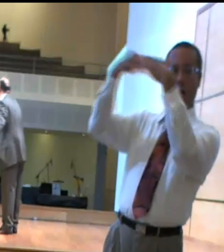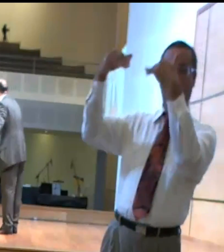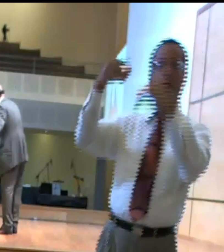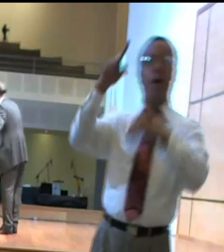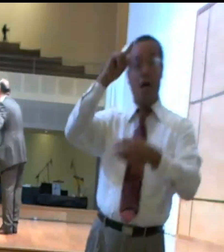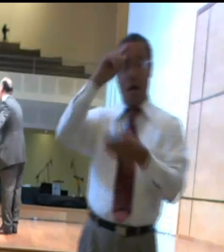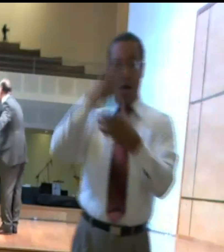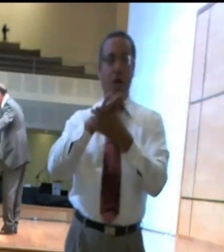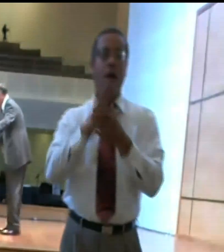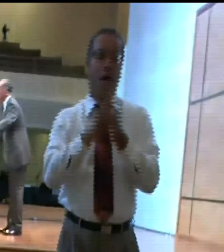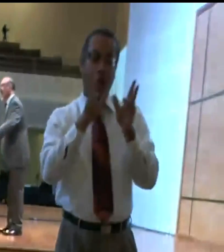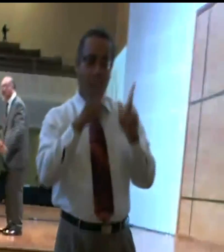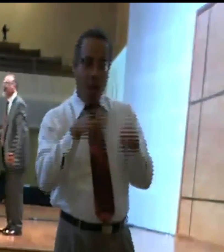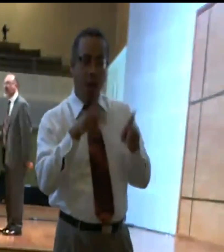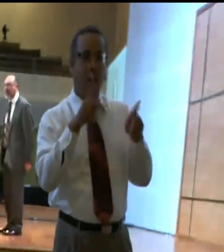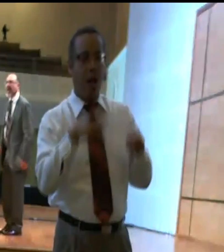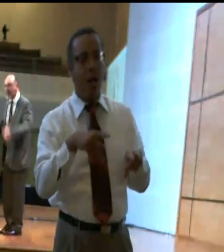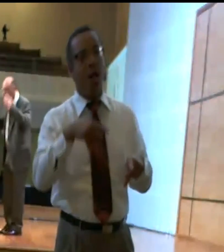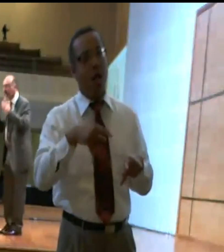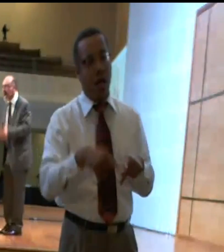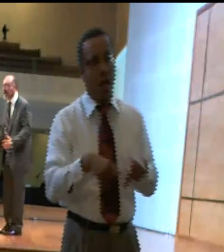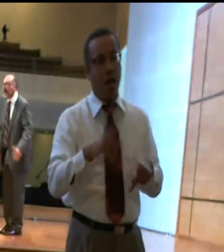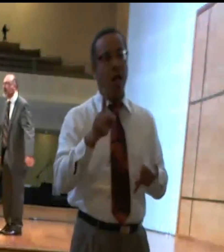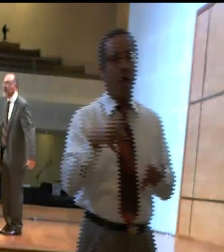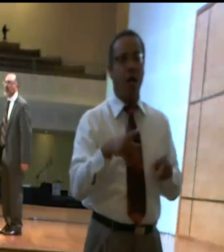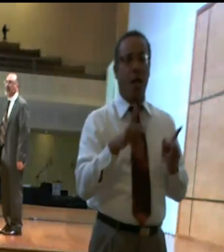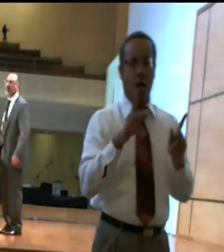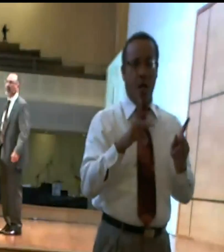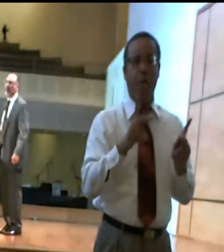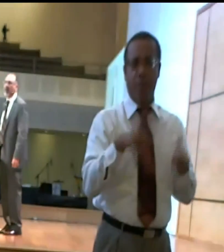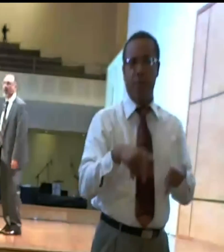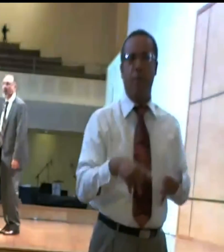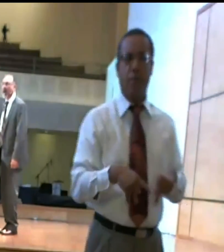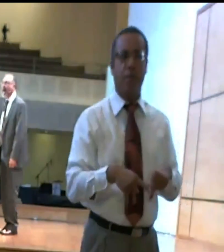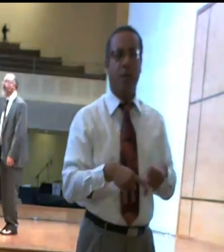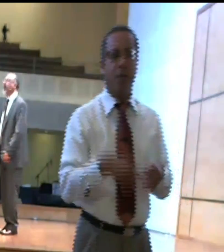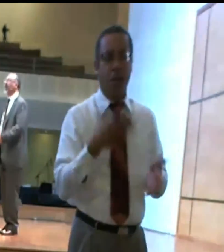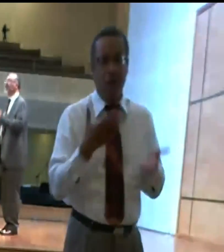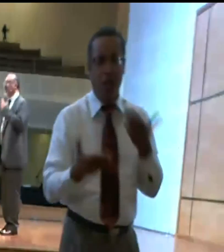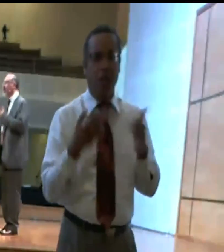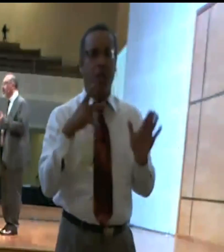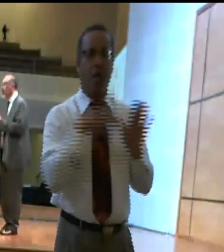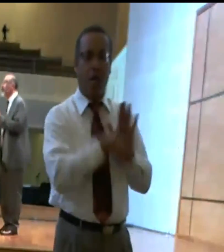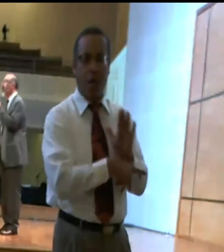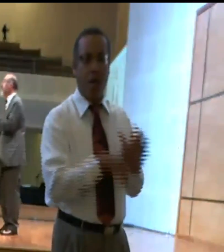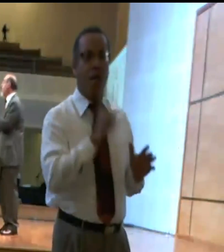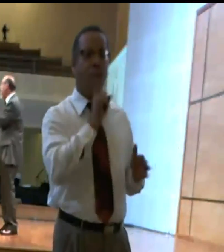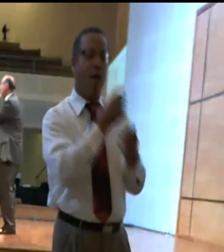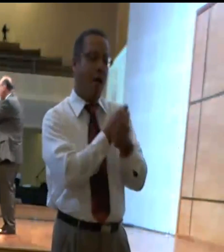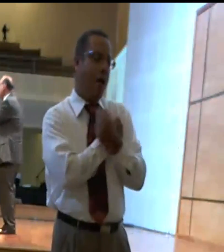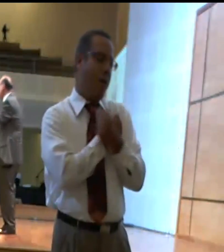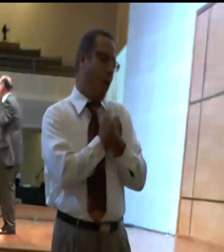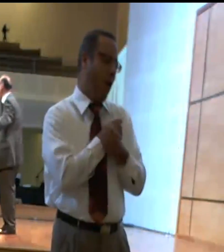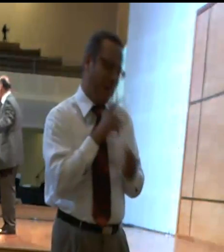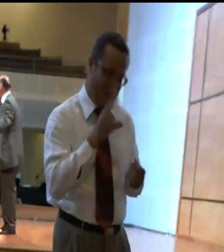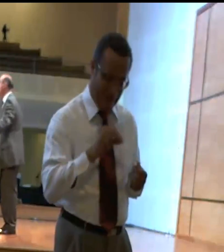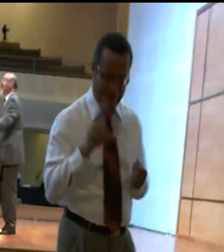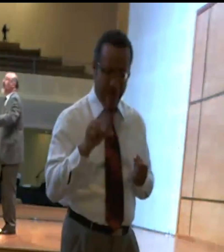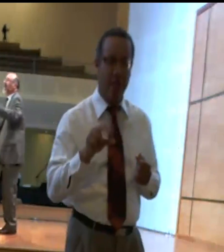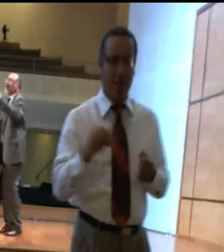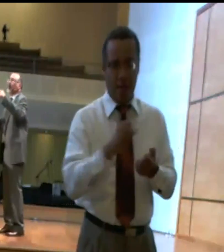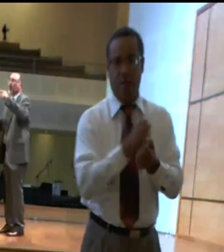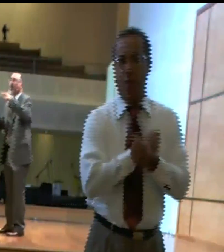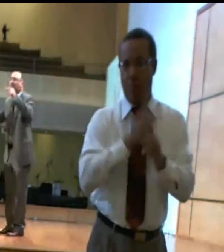Yo creo que hay ciertas personas a las que debieran fusilarlas. Ay, pero qué falta de amor. No, es por amor a la